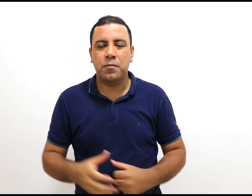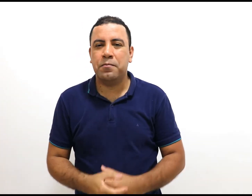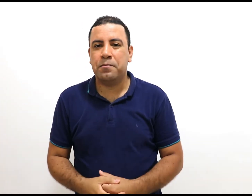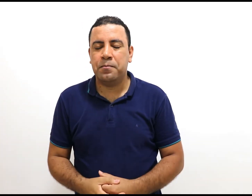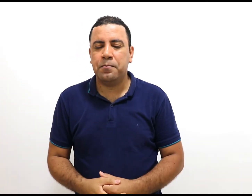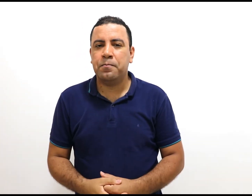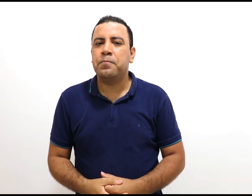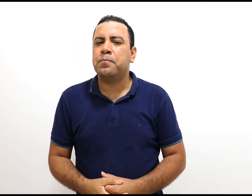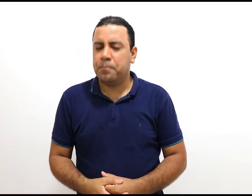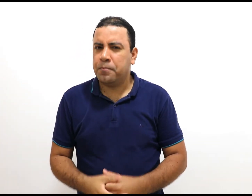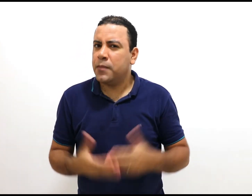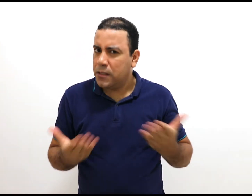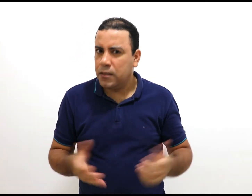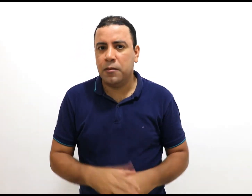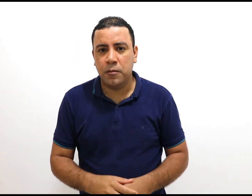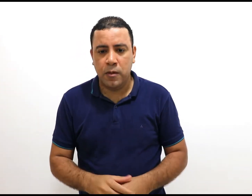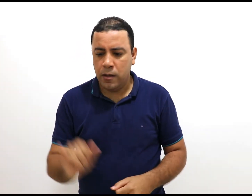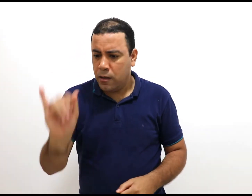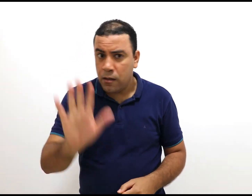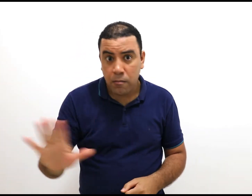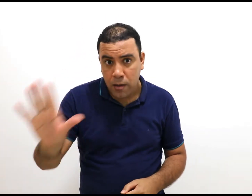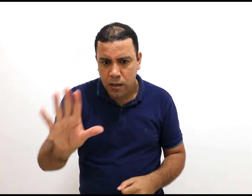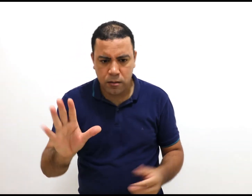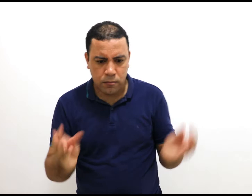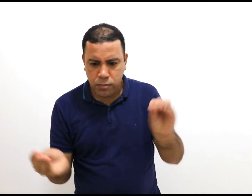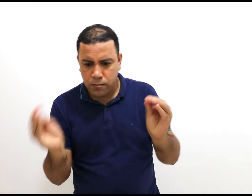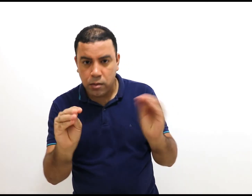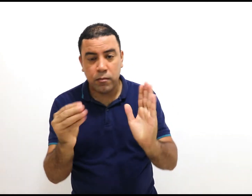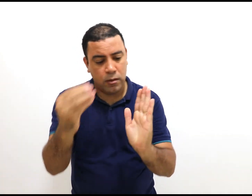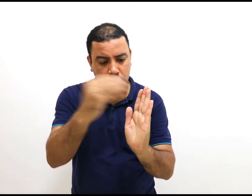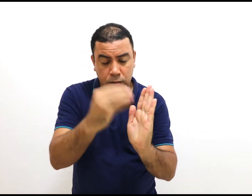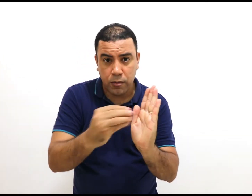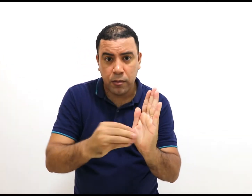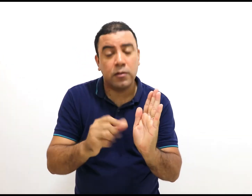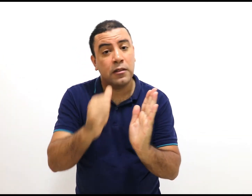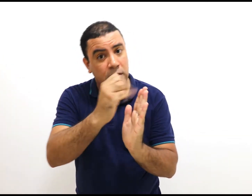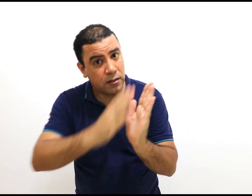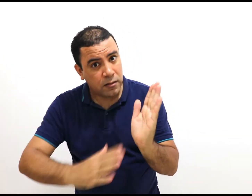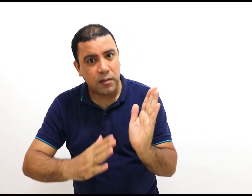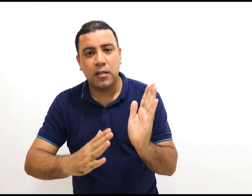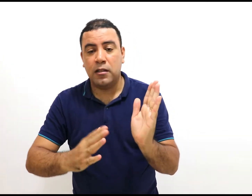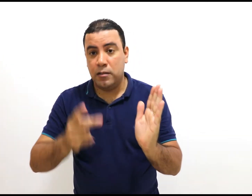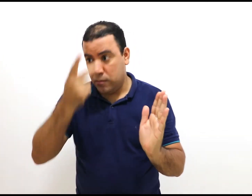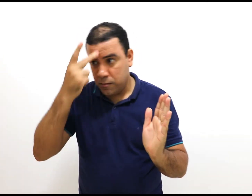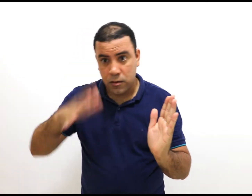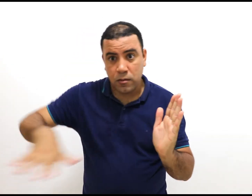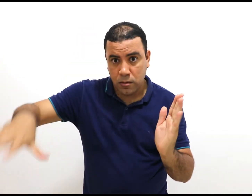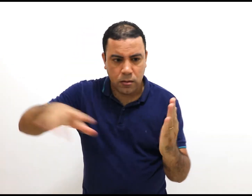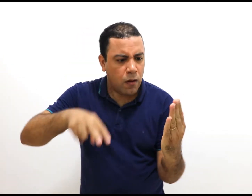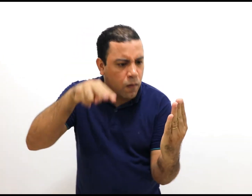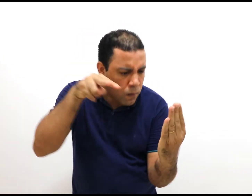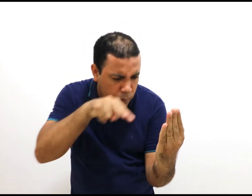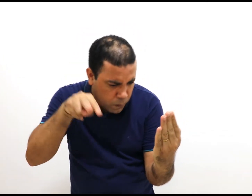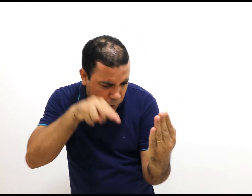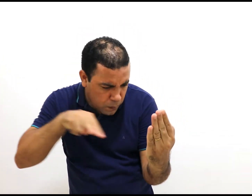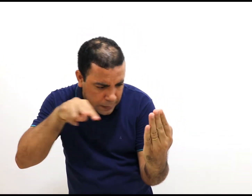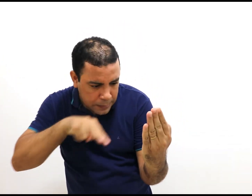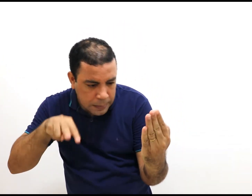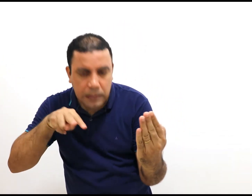Essas imagens podem ser implementadas em atividades para provocar uma compreensão pela visão e, ao